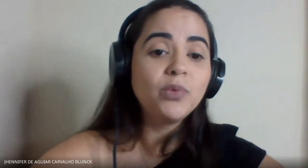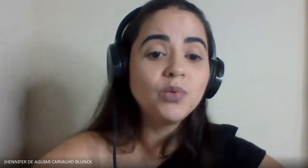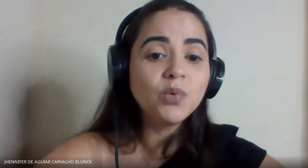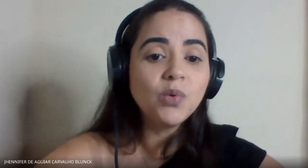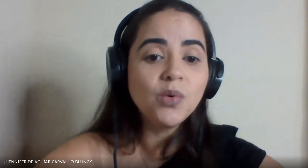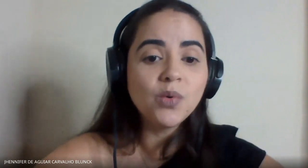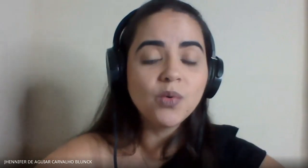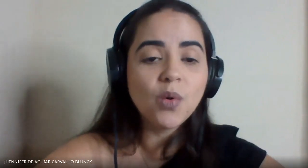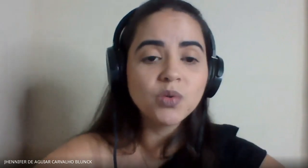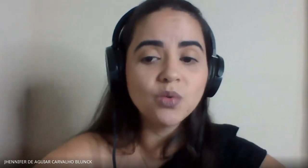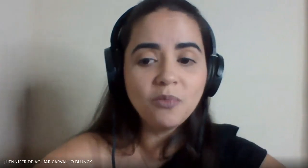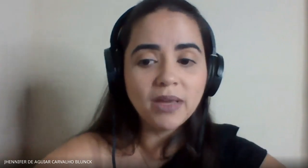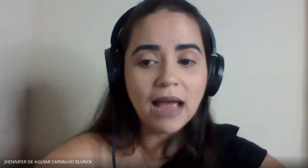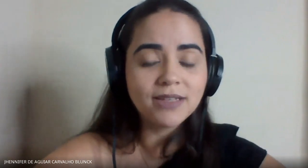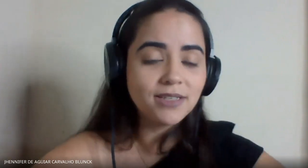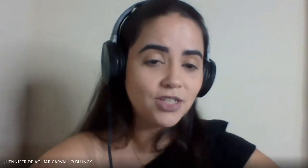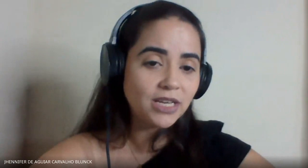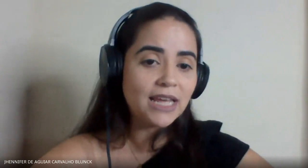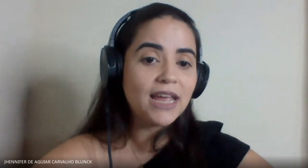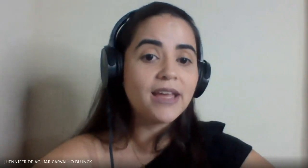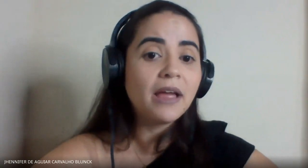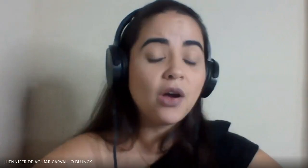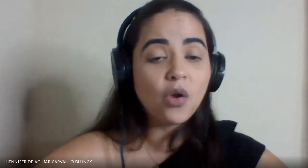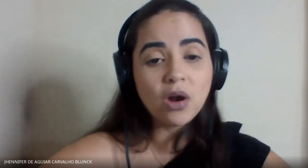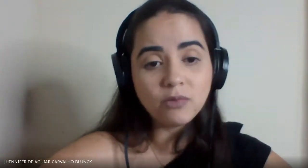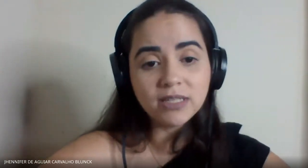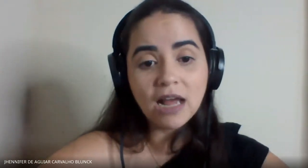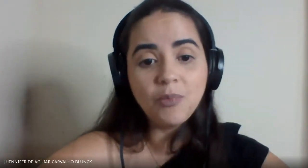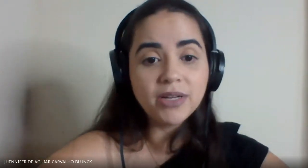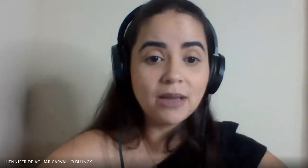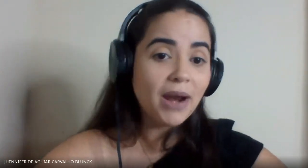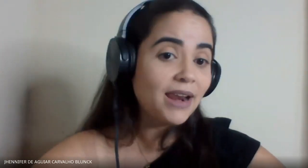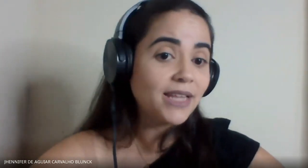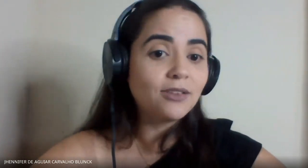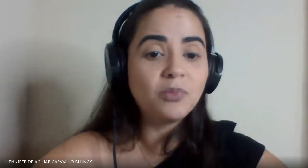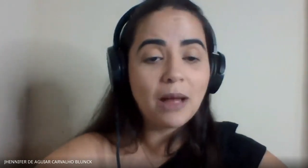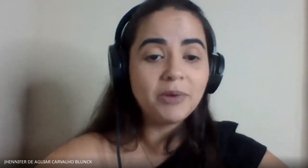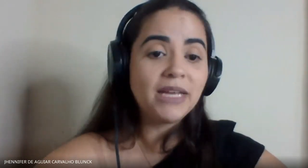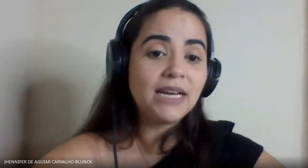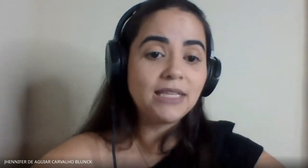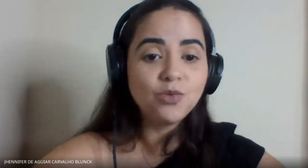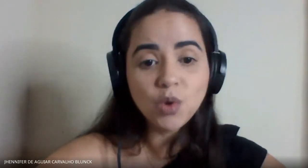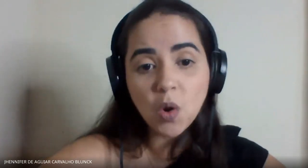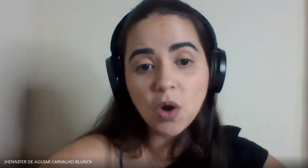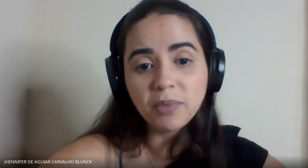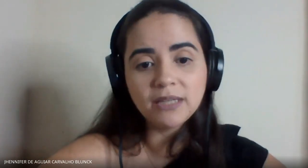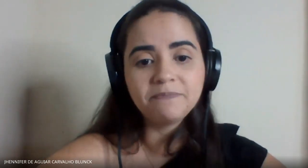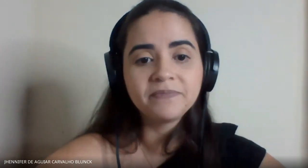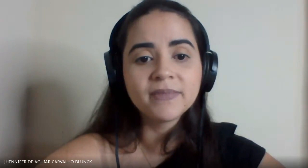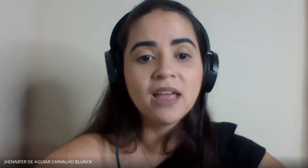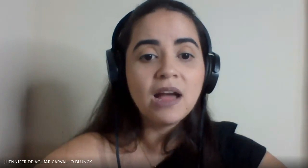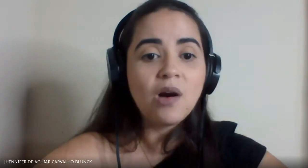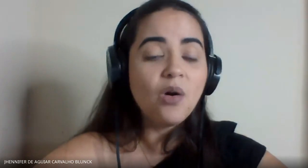tem muito costume, às vezes, de querer colocar um sinal, por exemplo, a primeira letra do